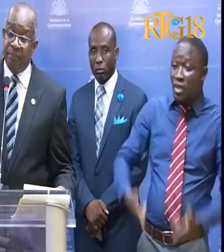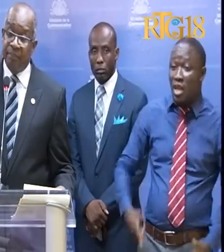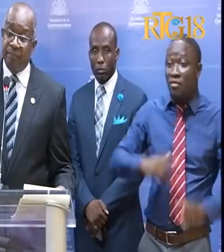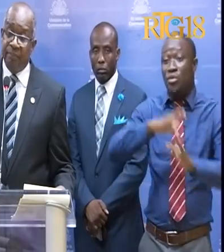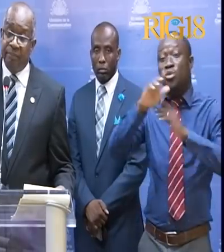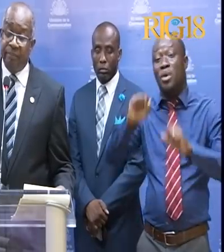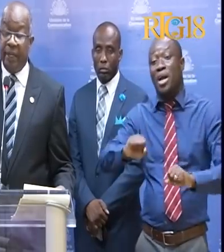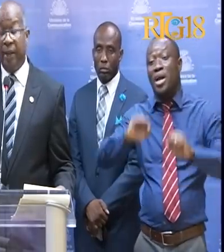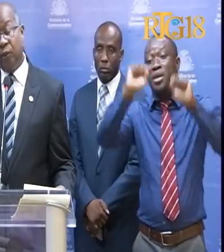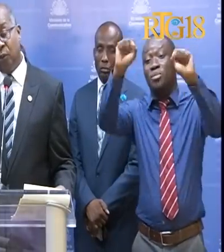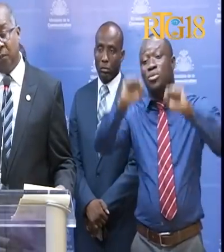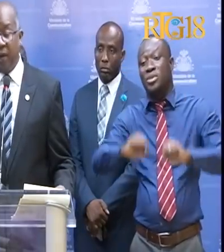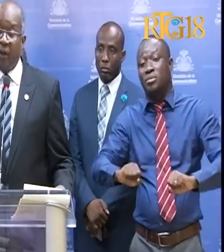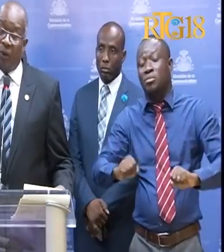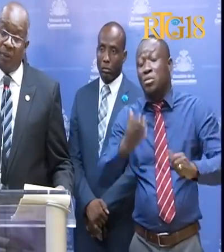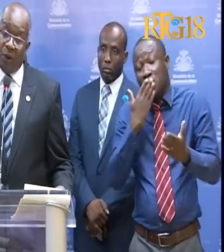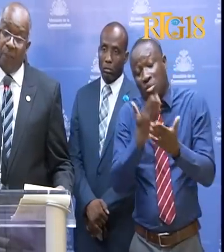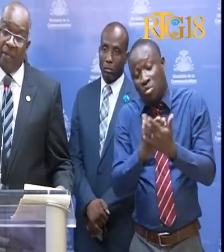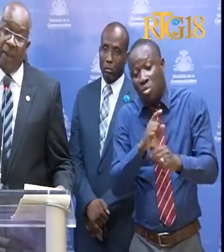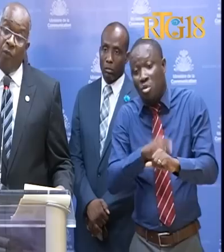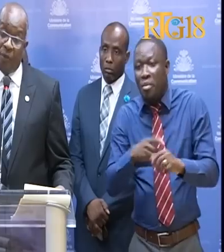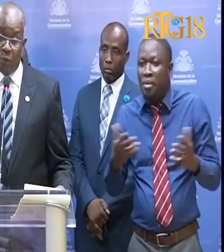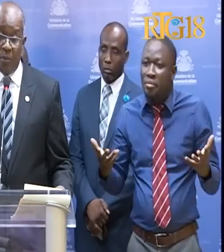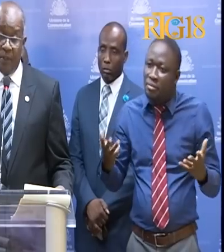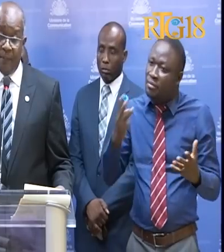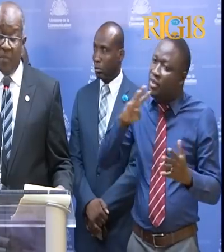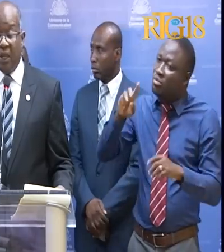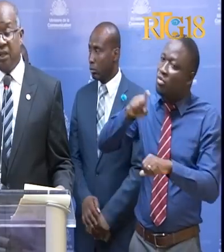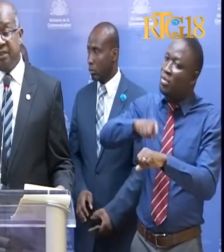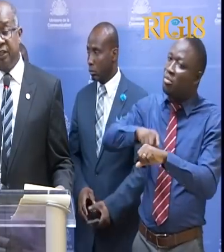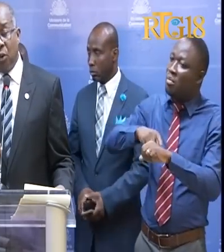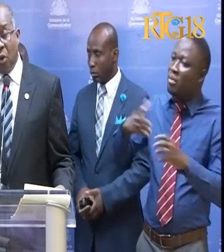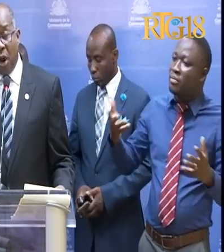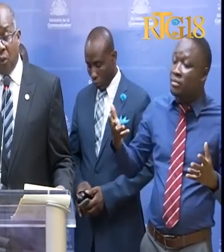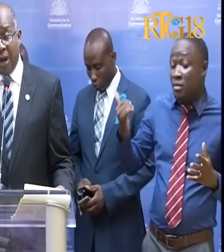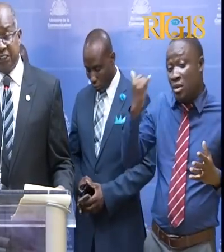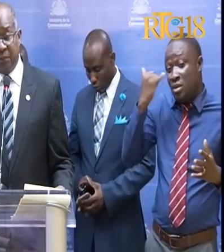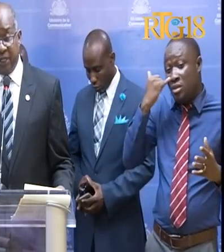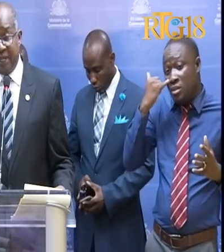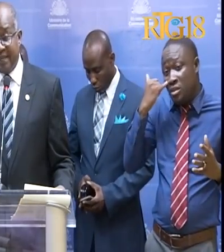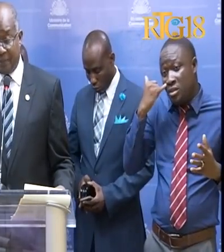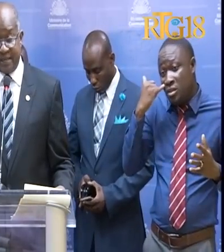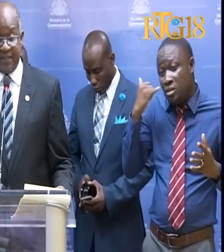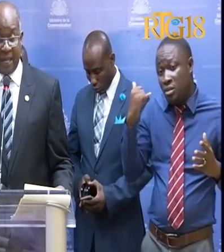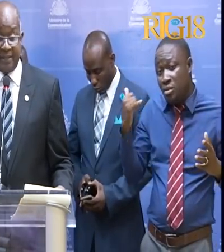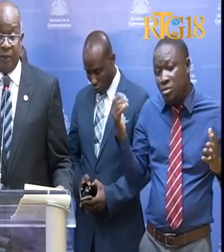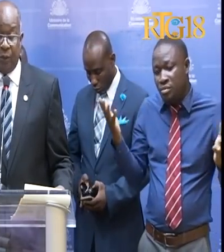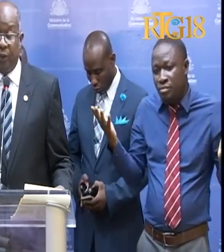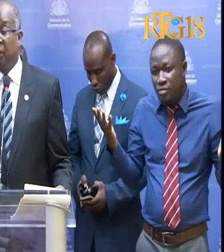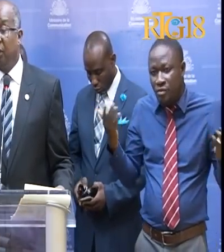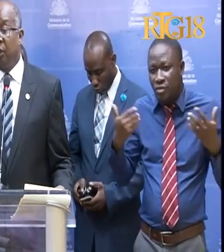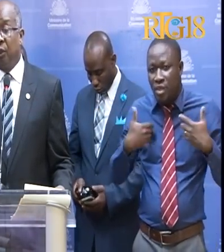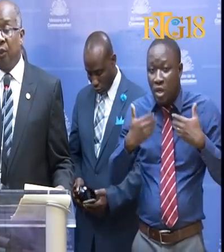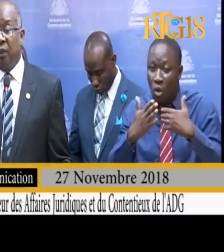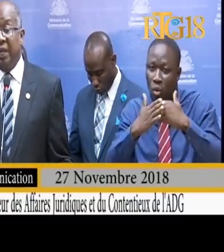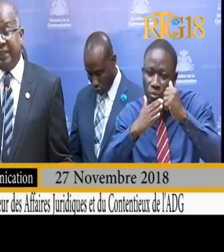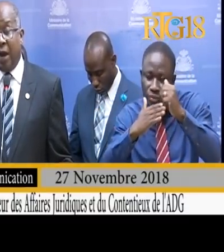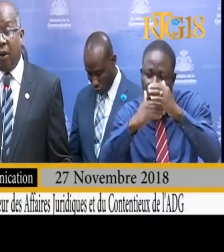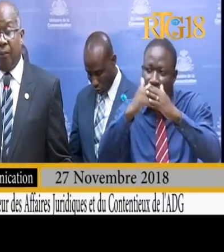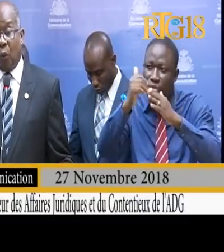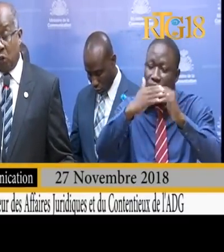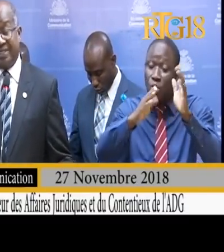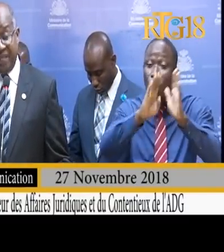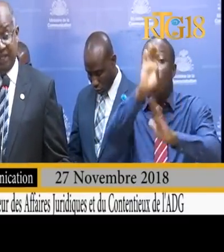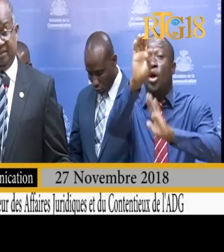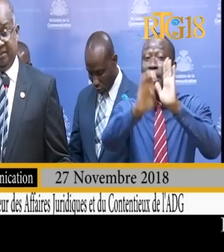possible. Gen de bon moment, kom gen de mauvais moment. Si nou kon ankourajman nan sakpaseya, c'est ke l